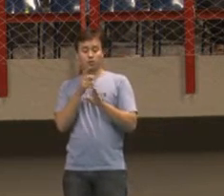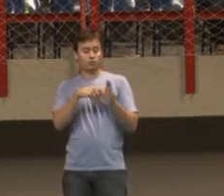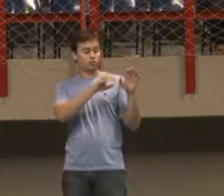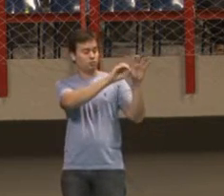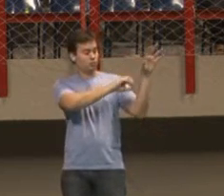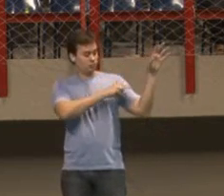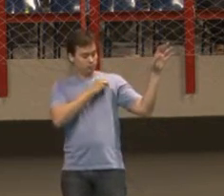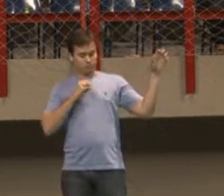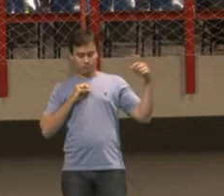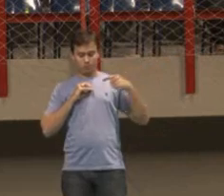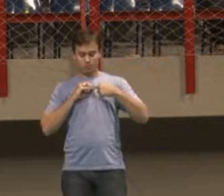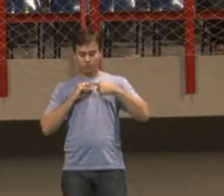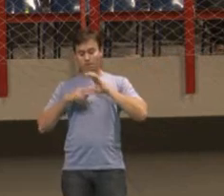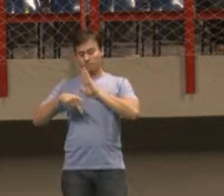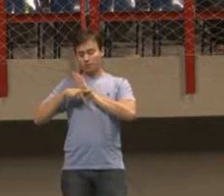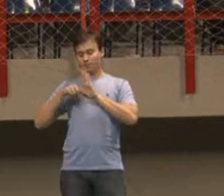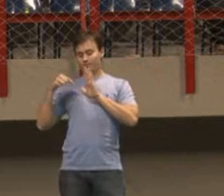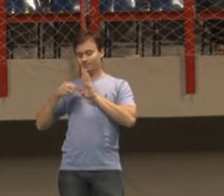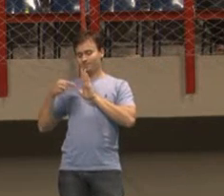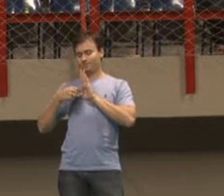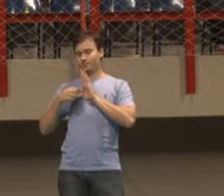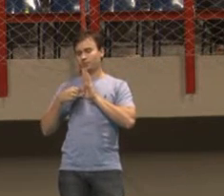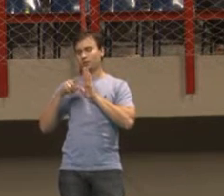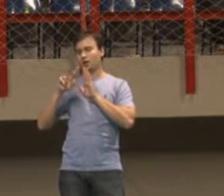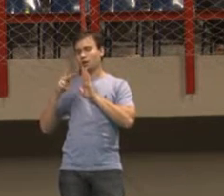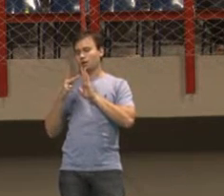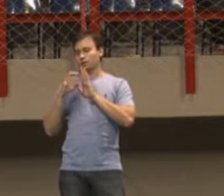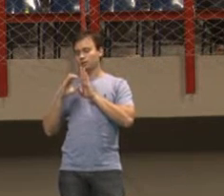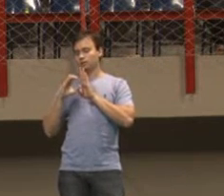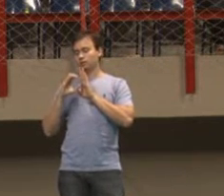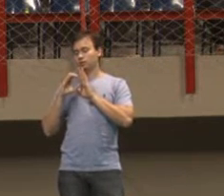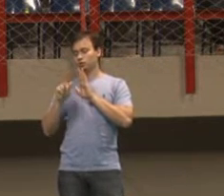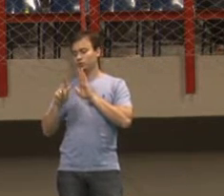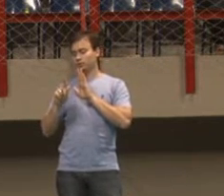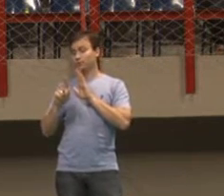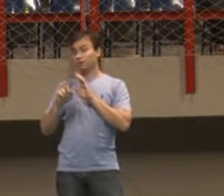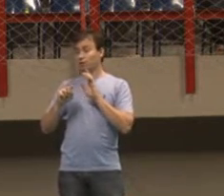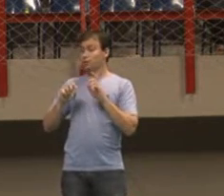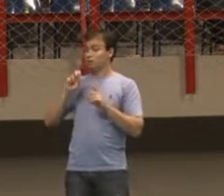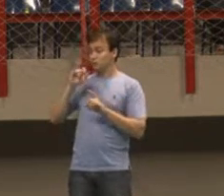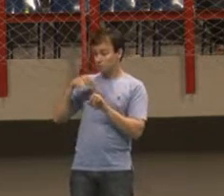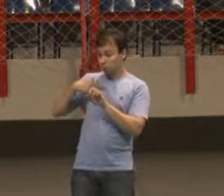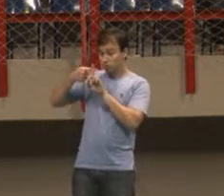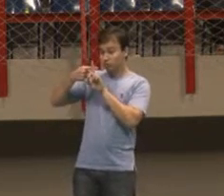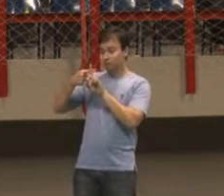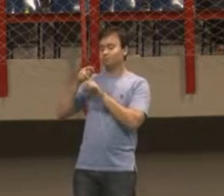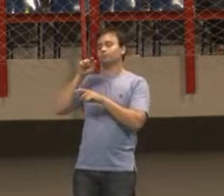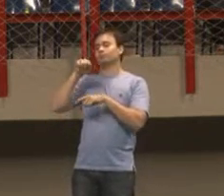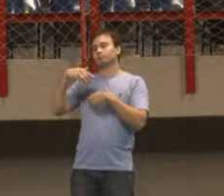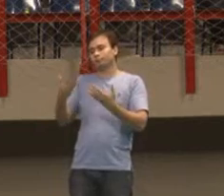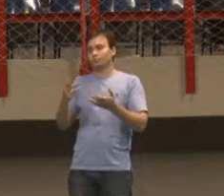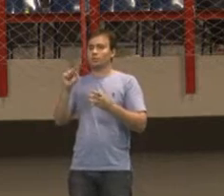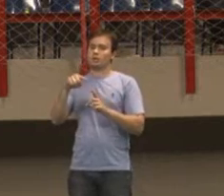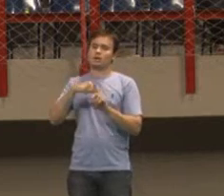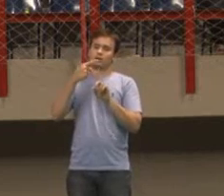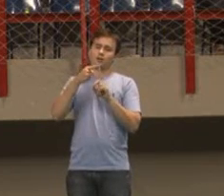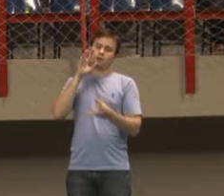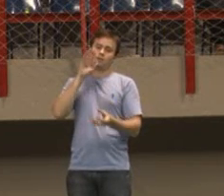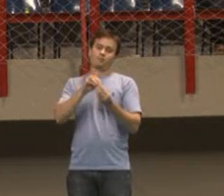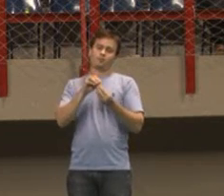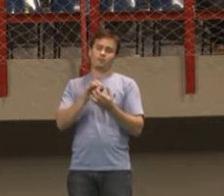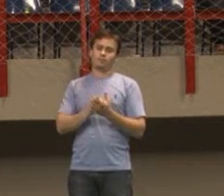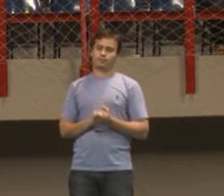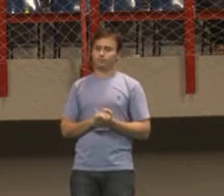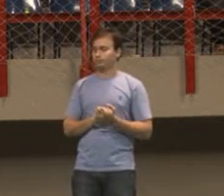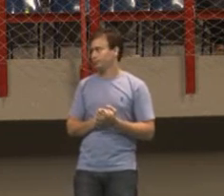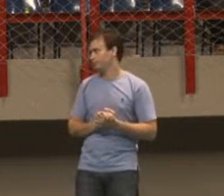gente? Se a mulher fez o exame e apareceu lá HCG positivo, de onde é que veio esse HCG, gente? Da